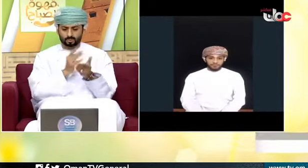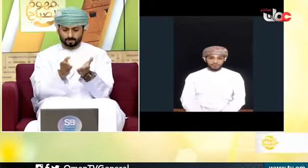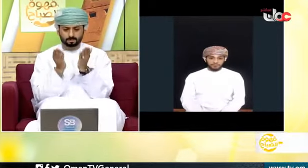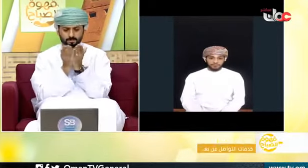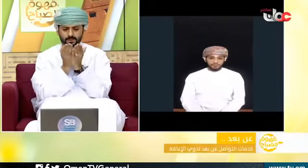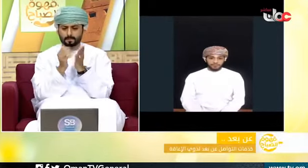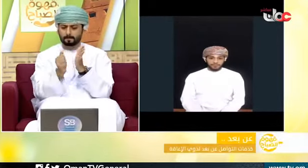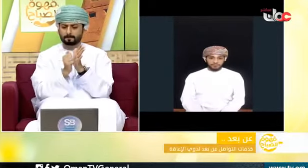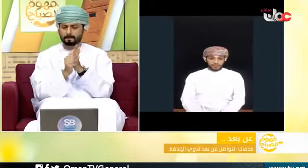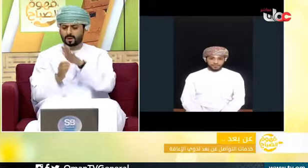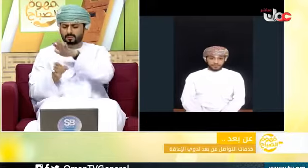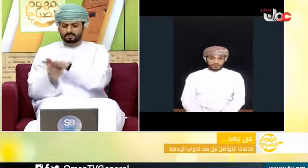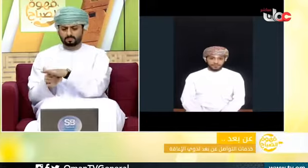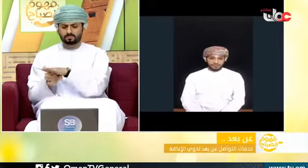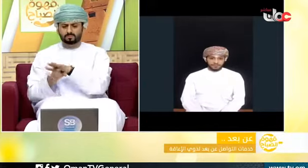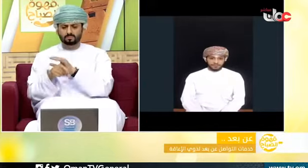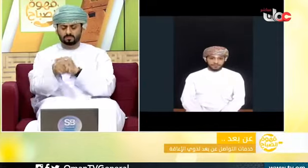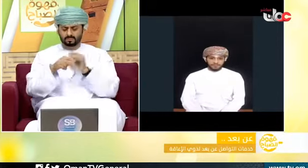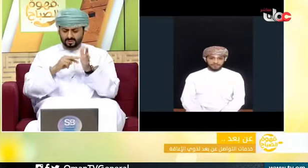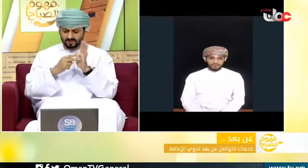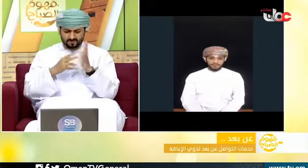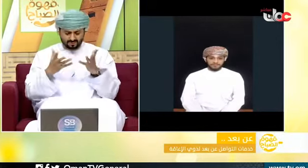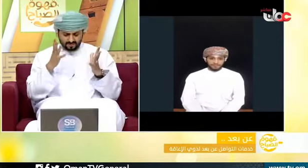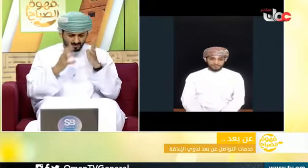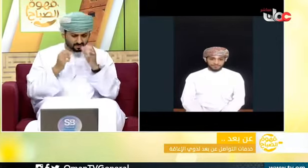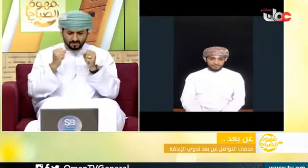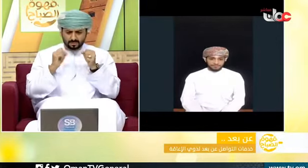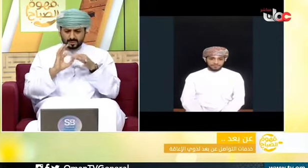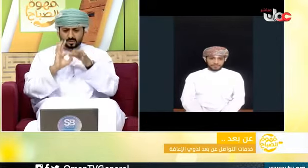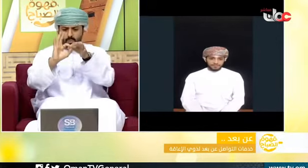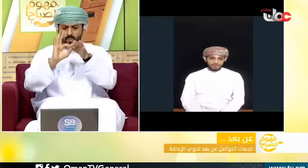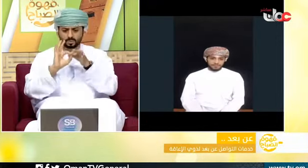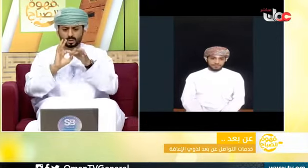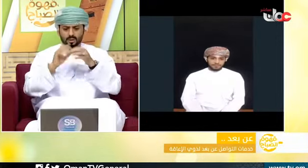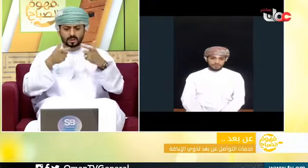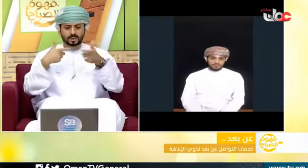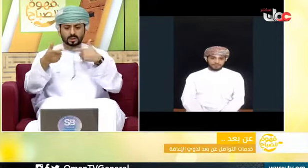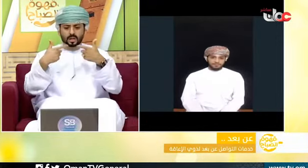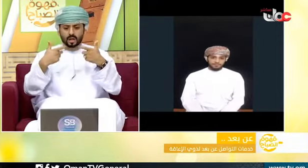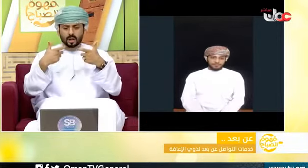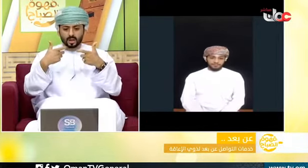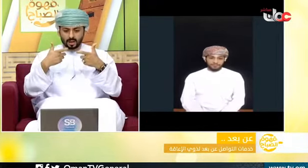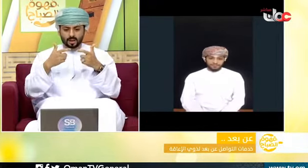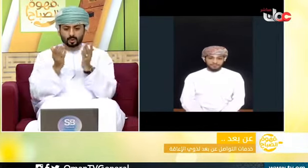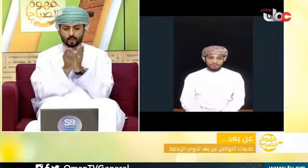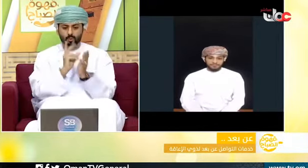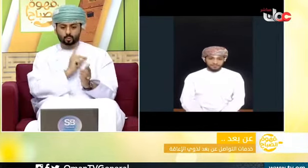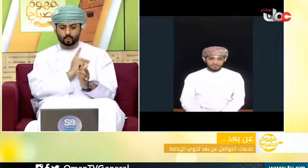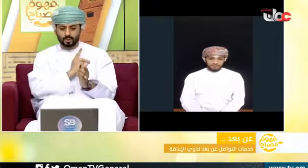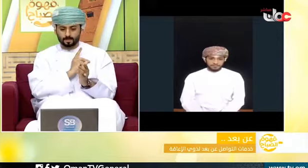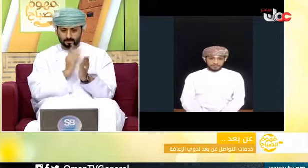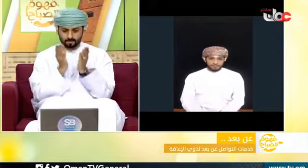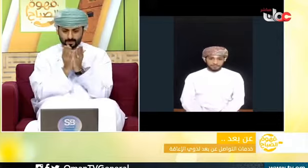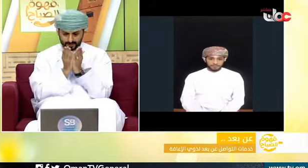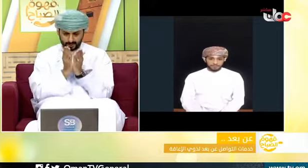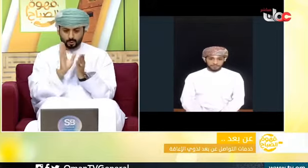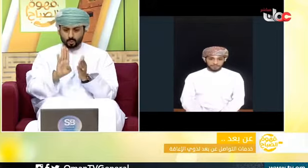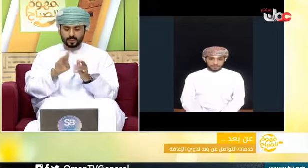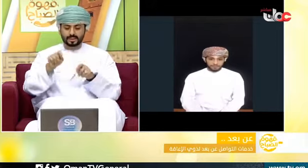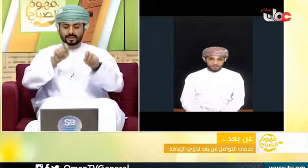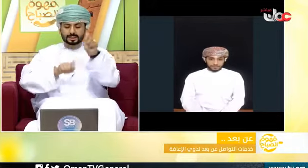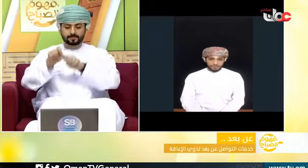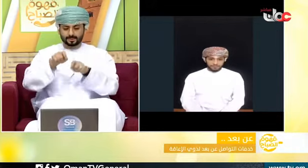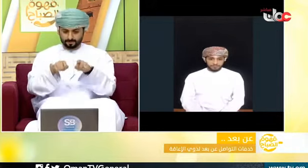كيف بالنسبة للطلبة ودراستهم وهم موجودين في المنزل، هل هناك صعوبة، هل هناك تواصل من خلال الطلبة